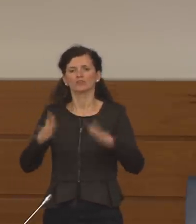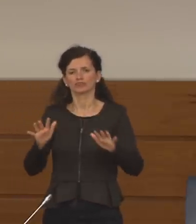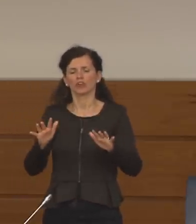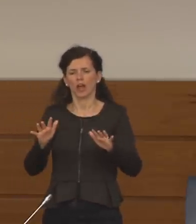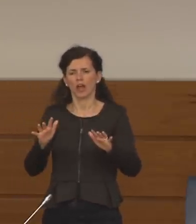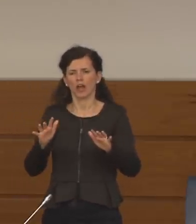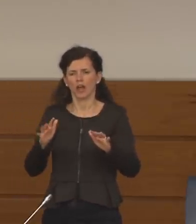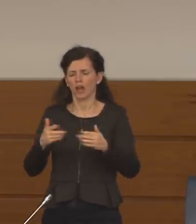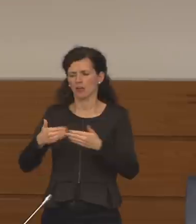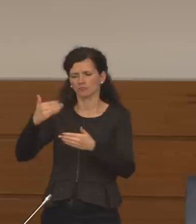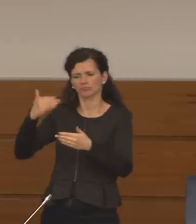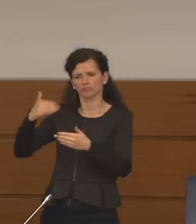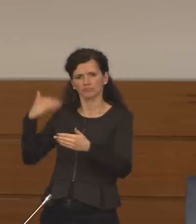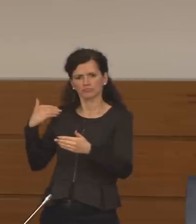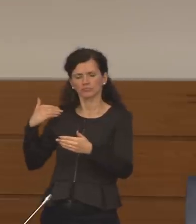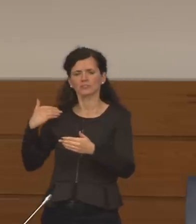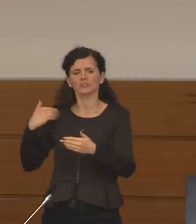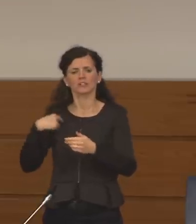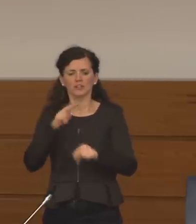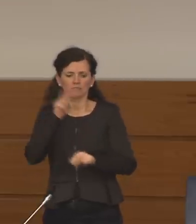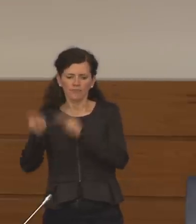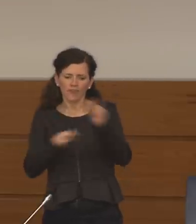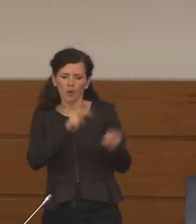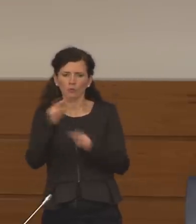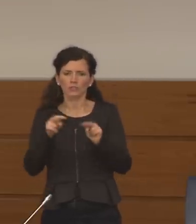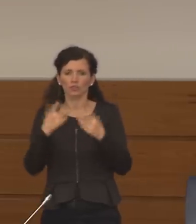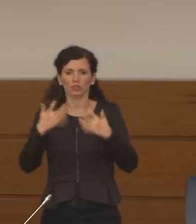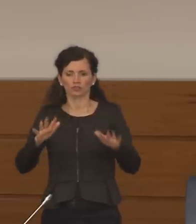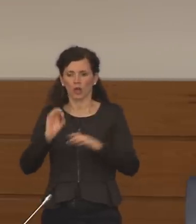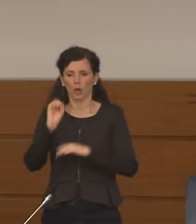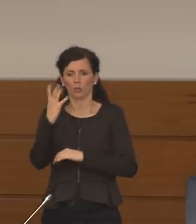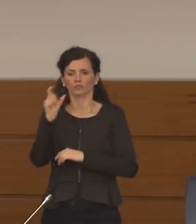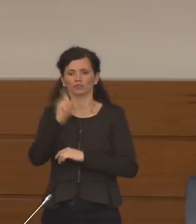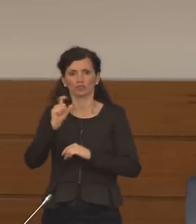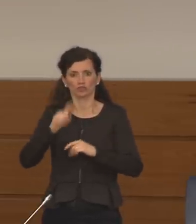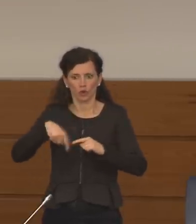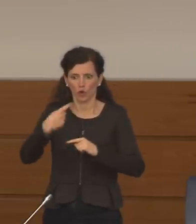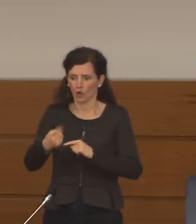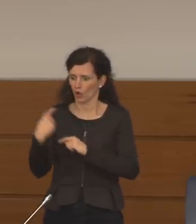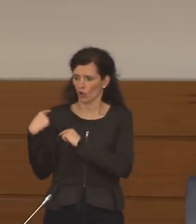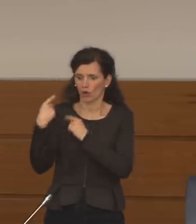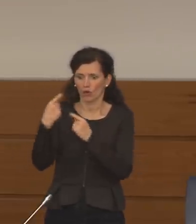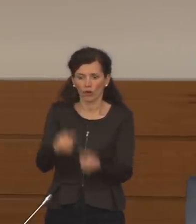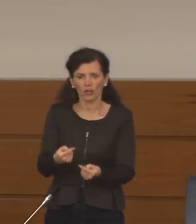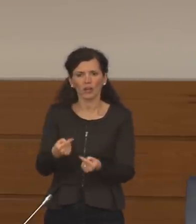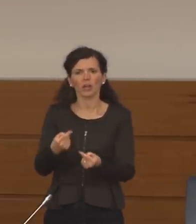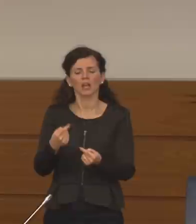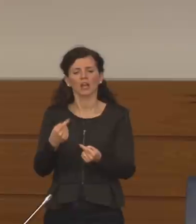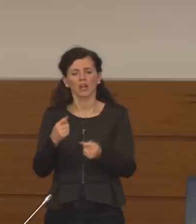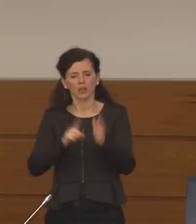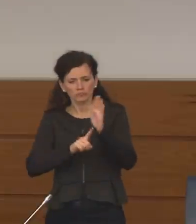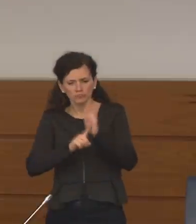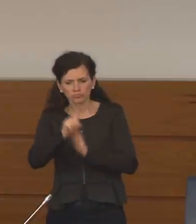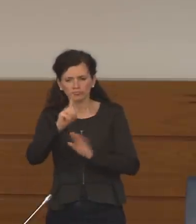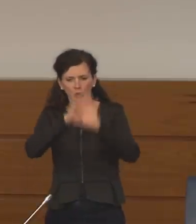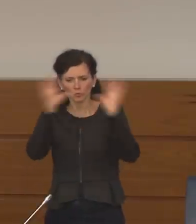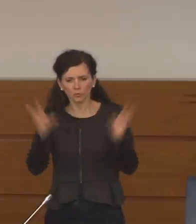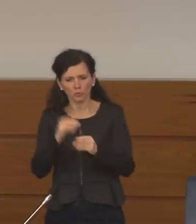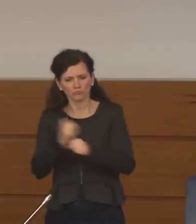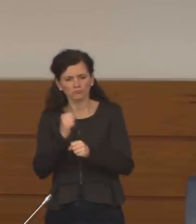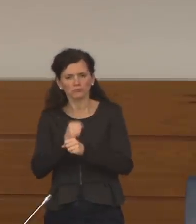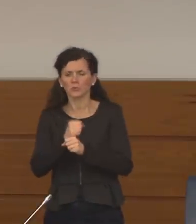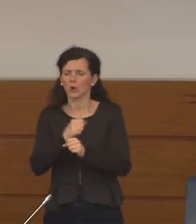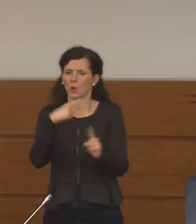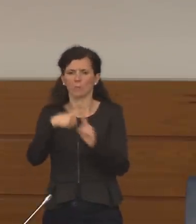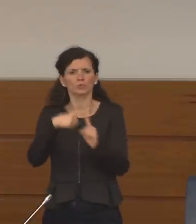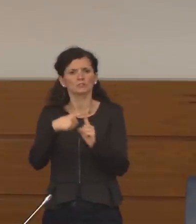giornata la valutazione dopo 15 giorni delle misure adottate è stata positiva rispetto alla efficacia